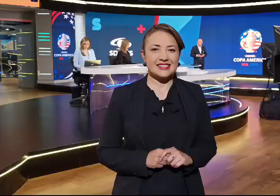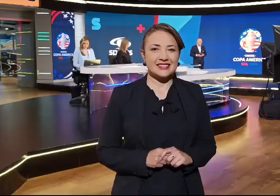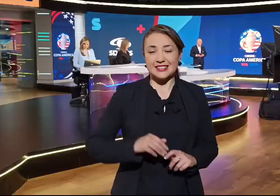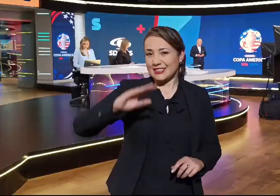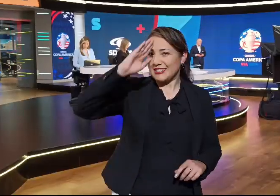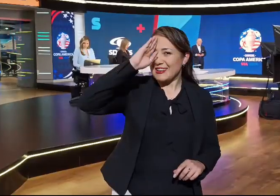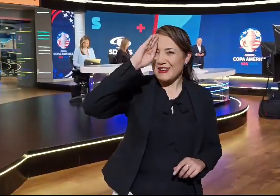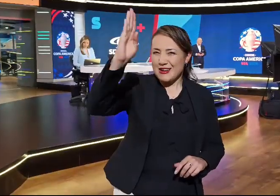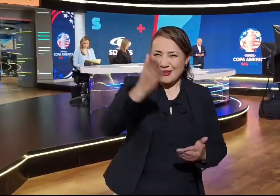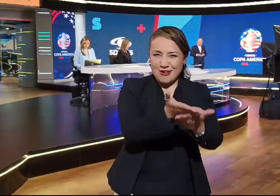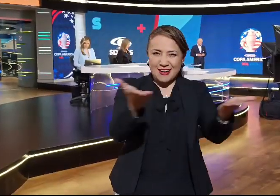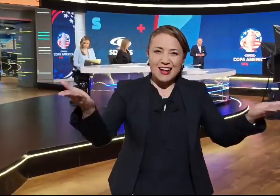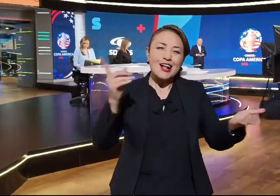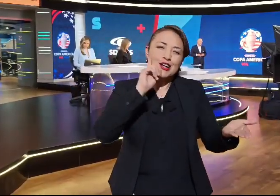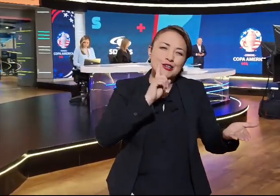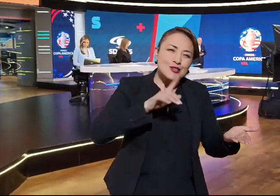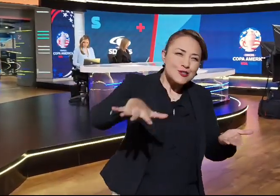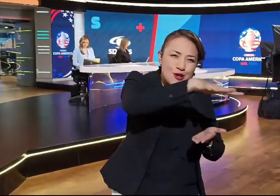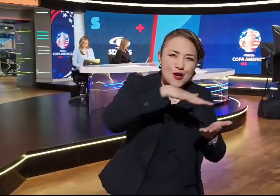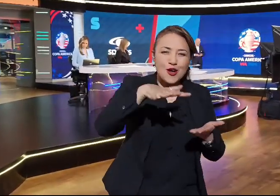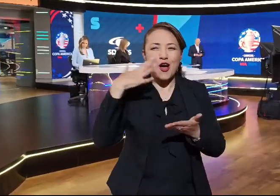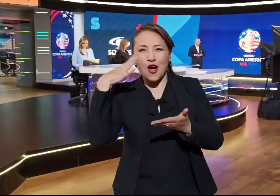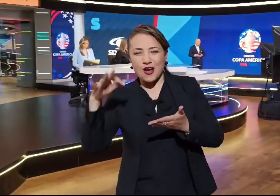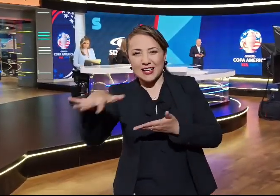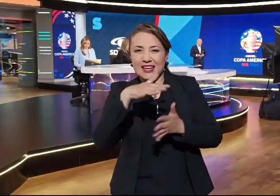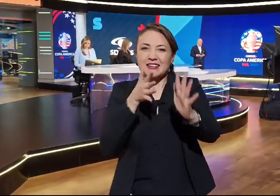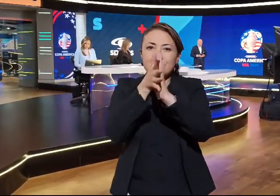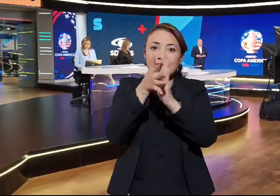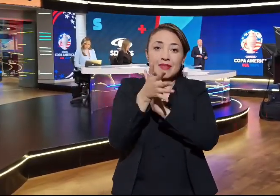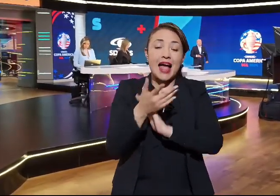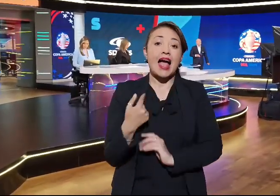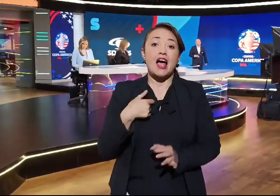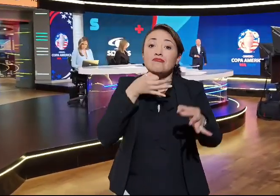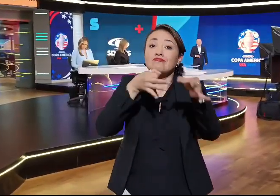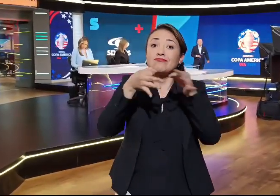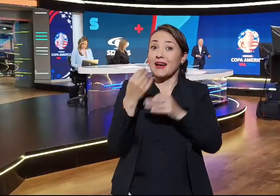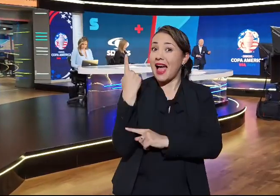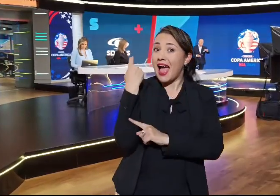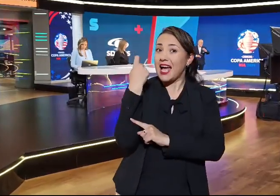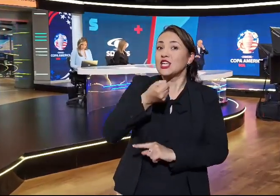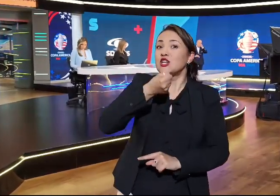El empate de Ormeas Torella y Vargas con una volada espectacular, la que le hizo justo en el partido en la selección.